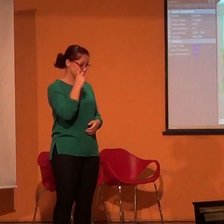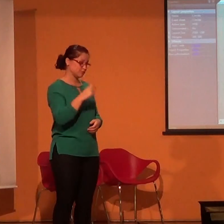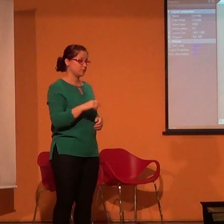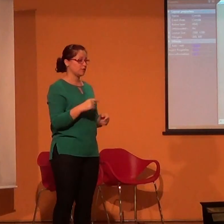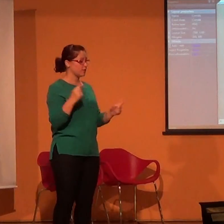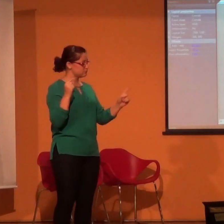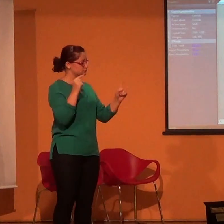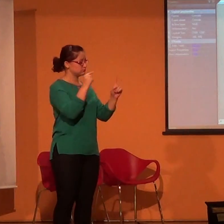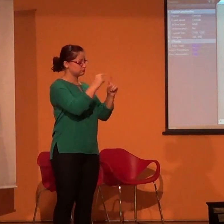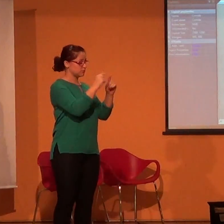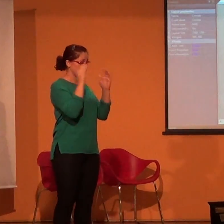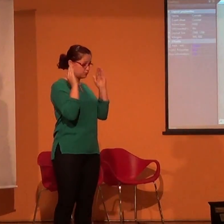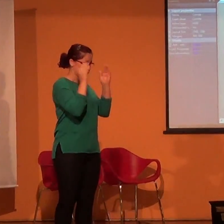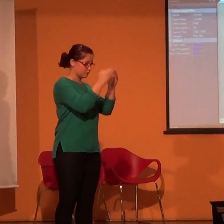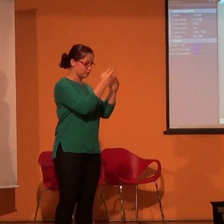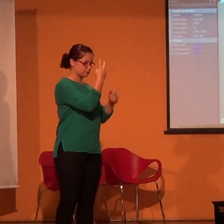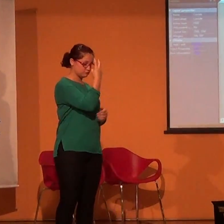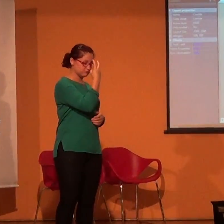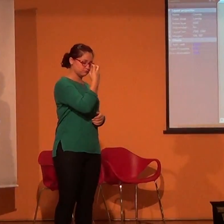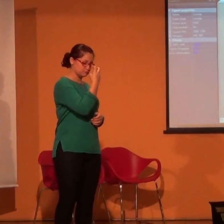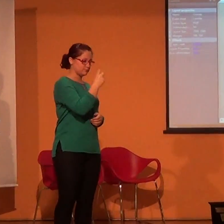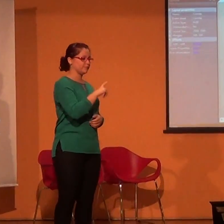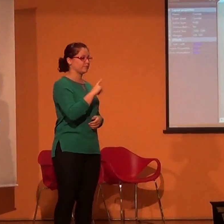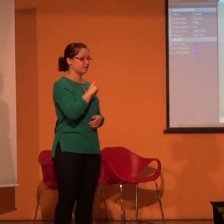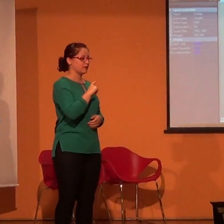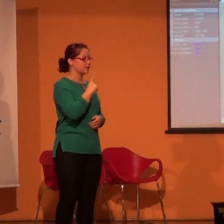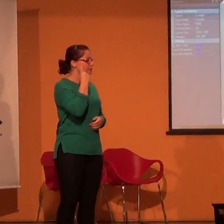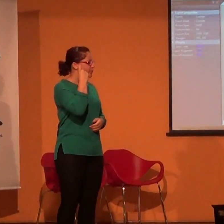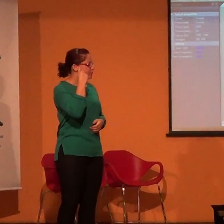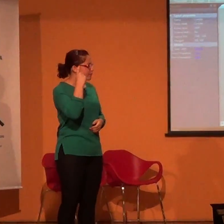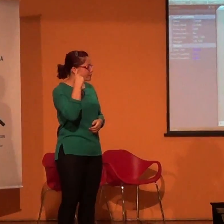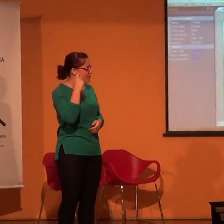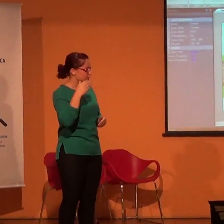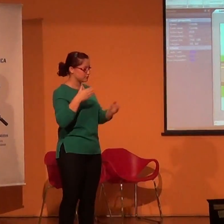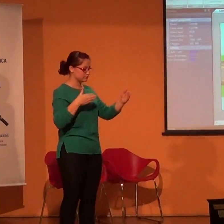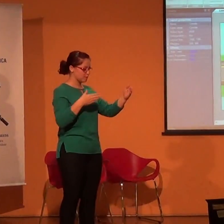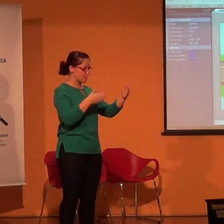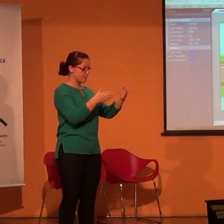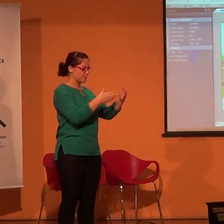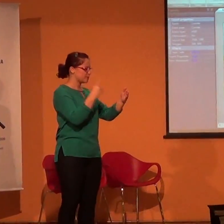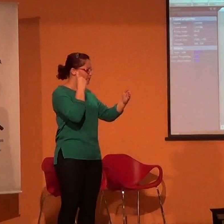deficientes visuais, para poder identificar os alvos, os obstáculos.